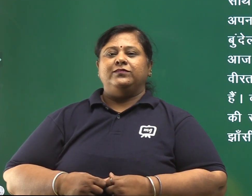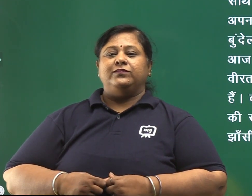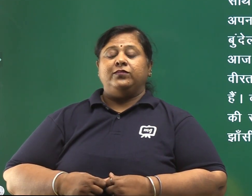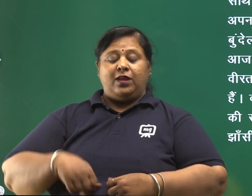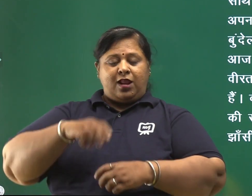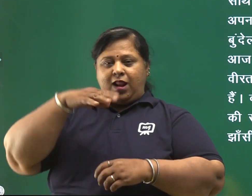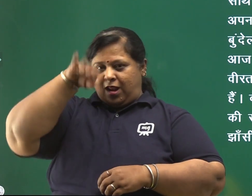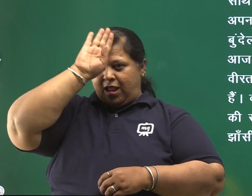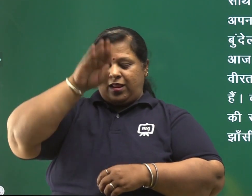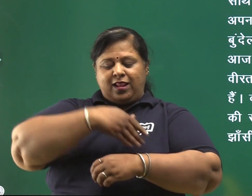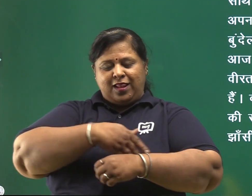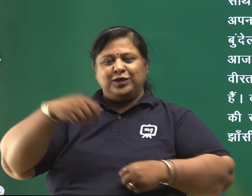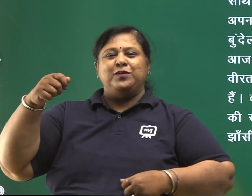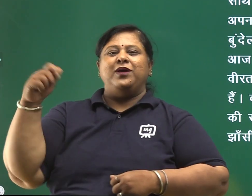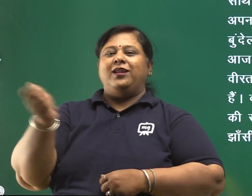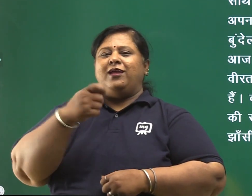रानी लक्ष्मीबाई ने